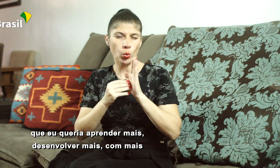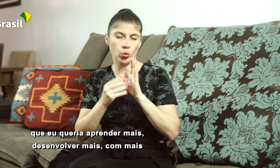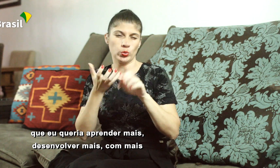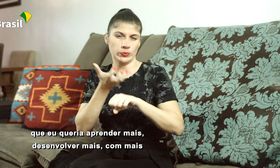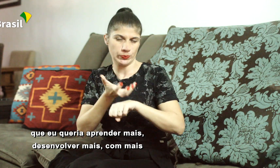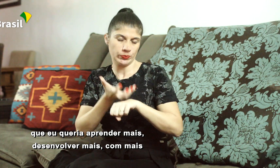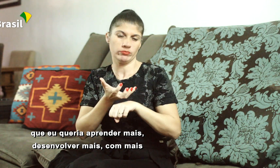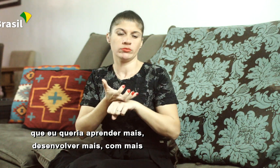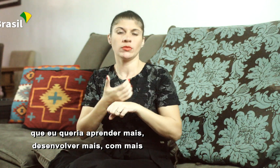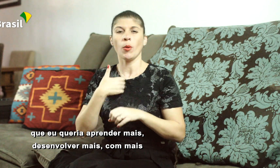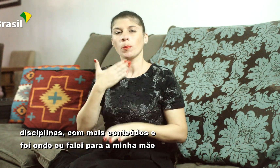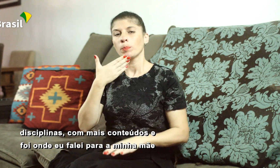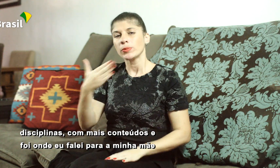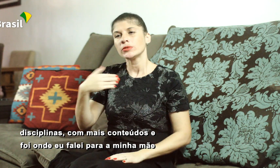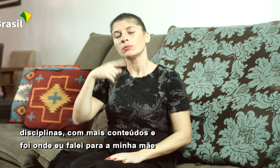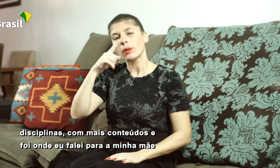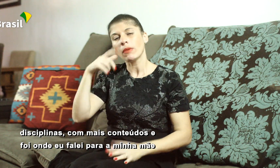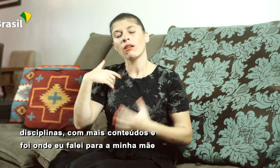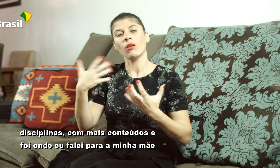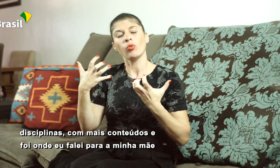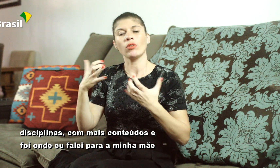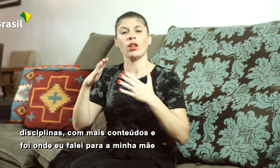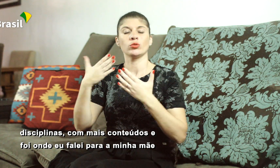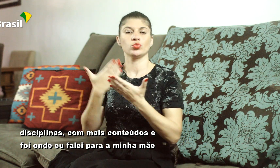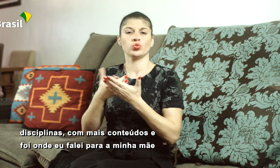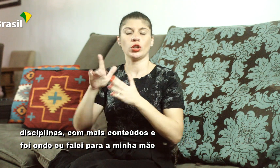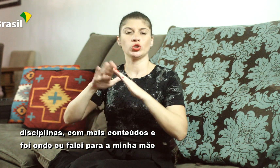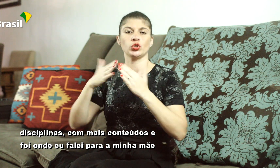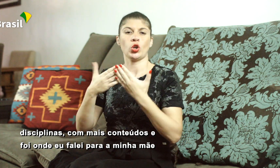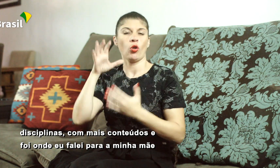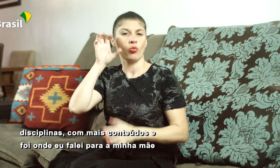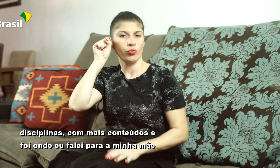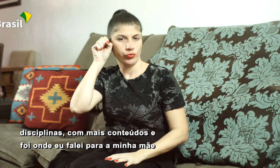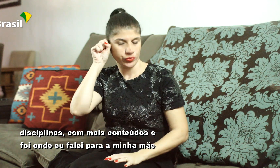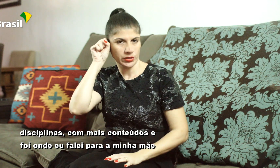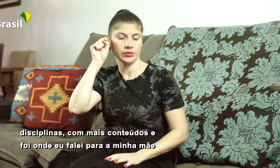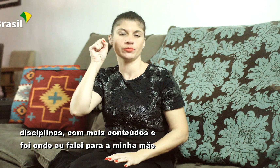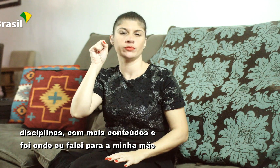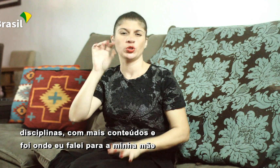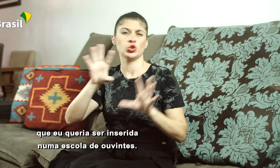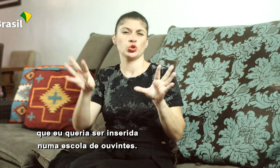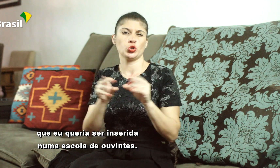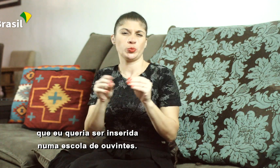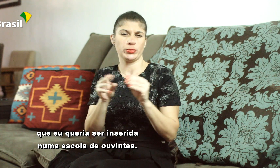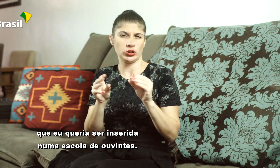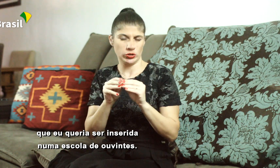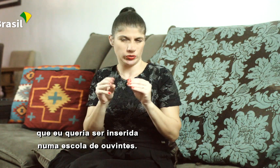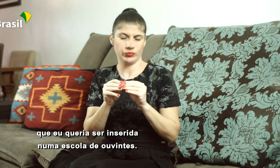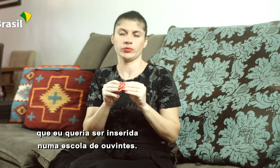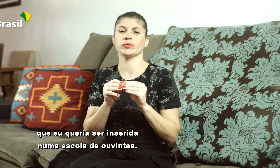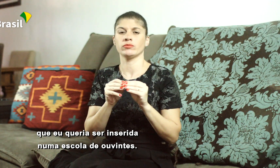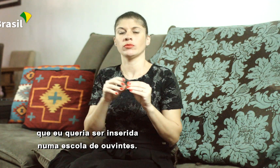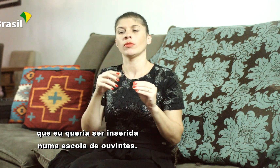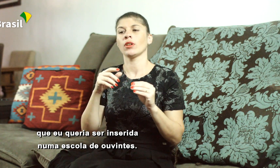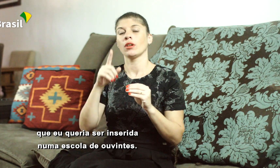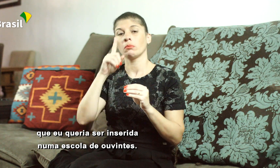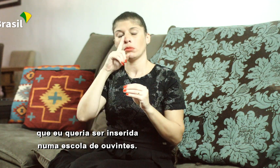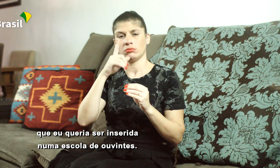Desenvolver mais, com mais disciplinas, com mais conteúdos. E foi onde eu falei para minha mãe que eu queria ser inserida numa escola